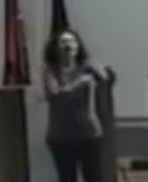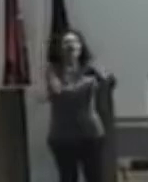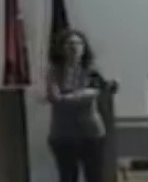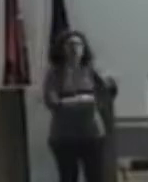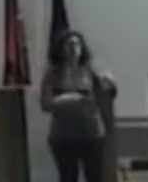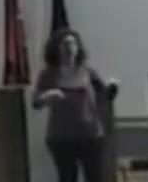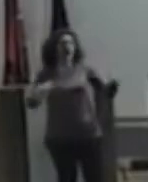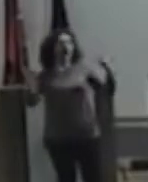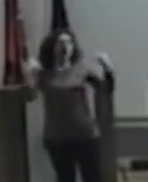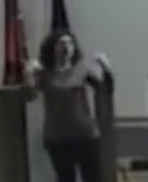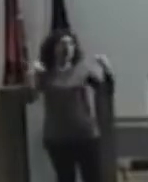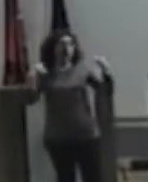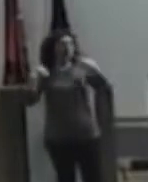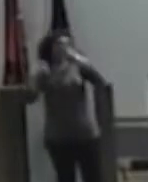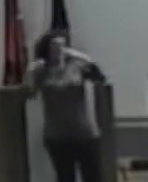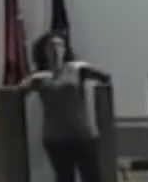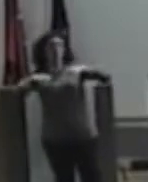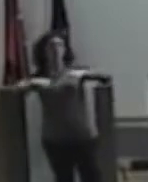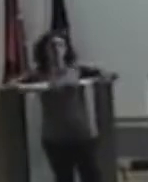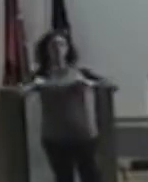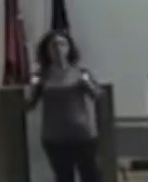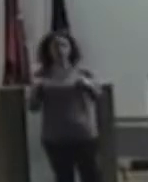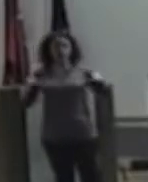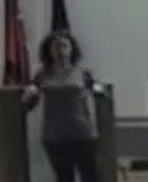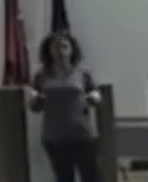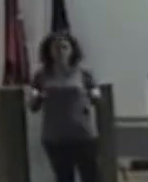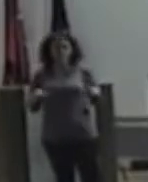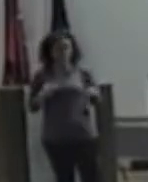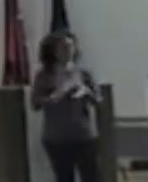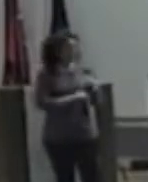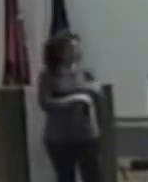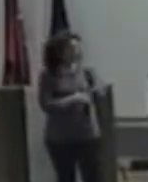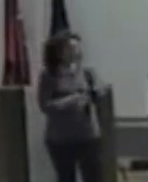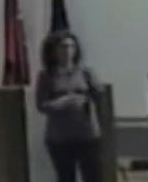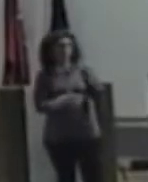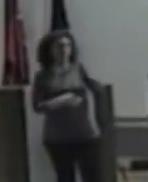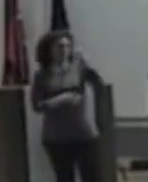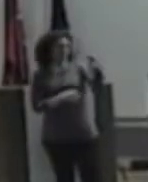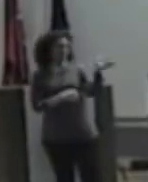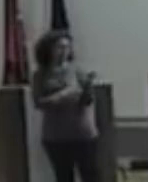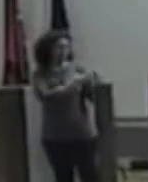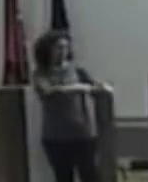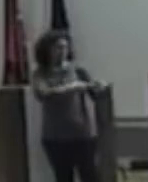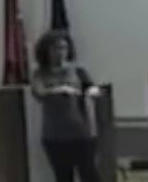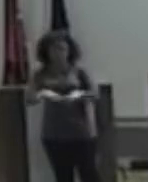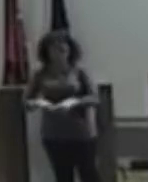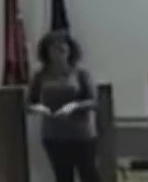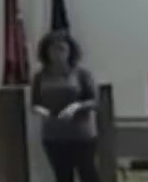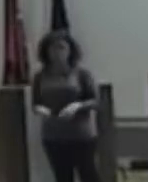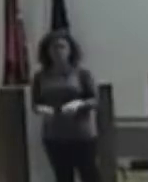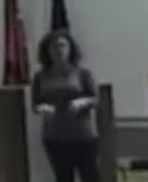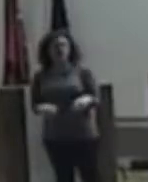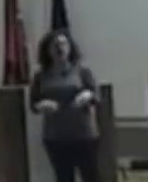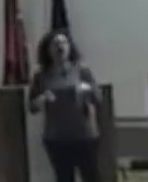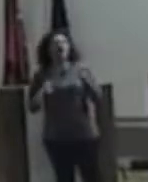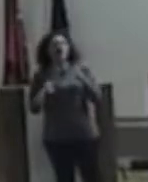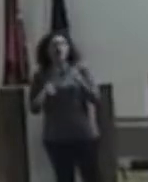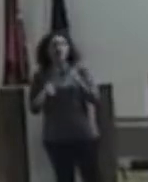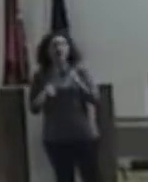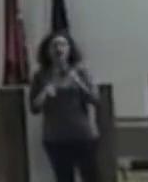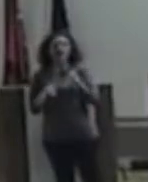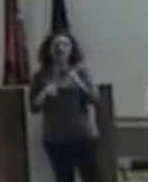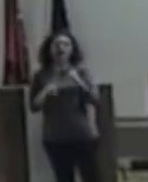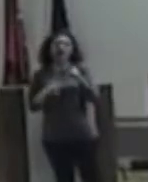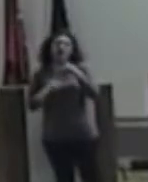el patio, si ha llovido no salen, si 1000 cosas que pueden pasar en este sentido. Entonces, respecto al fenómeno anti-ALBA, bueno, pues